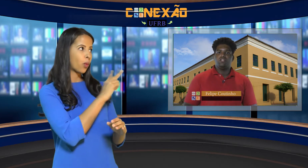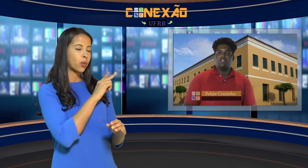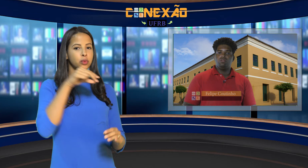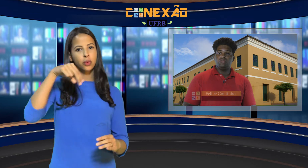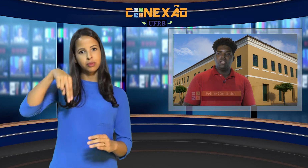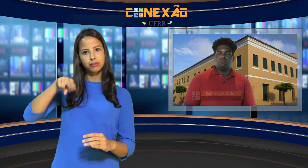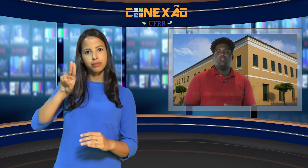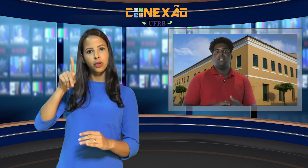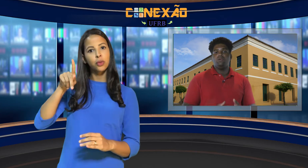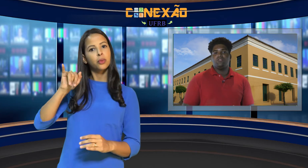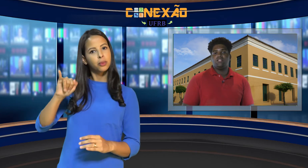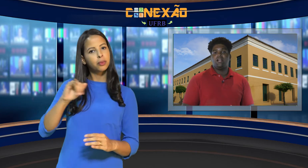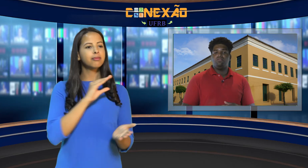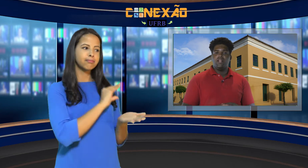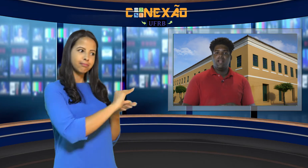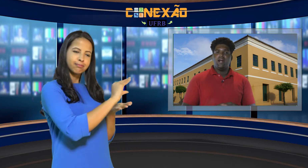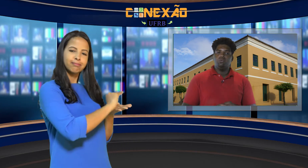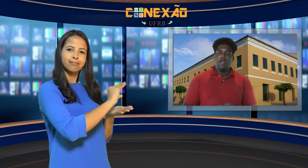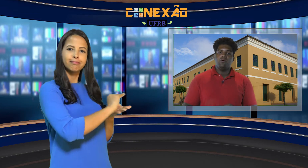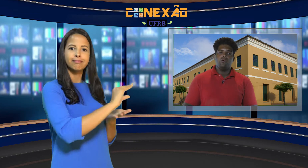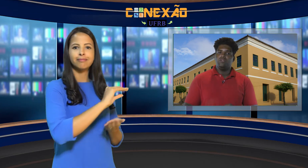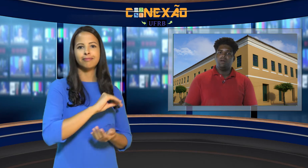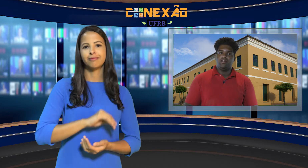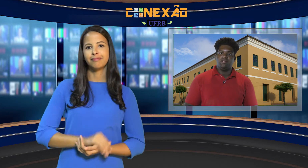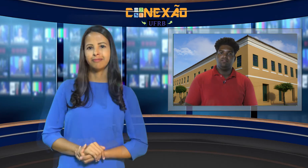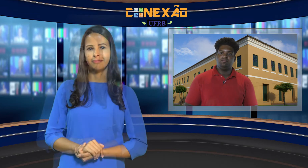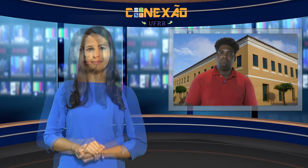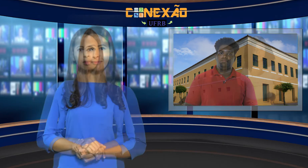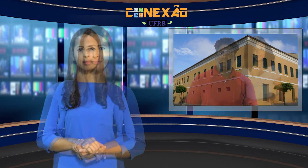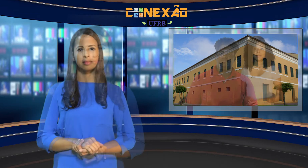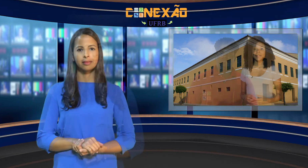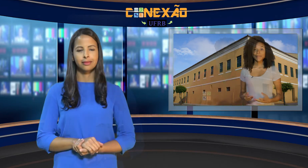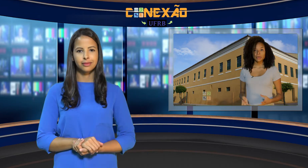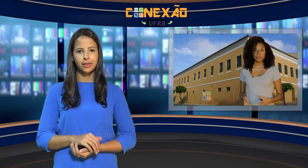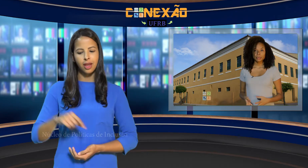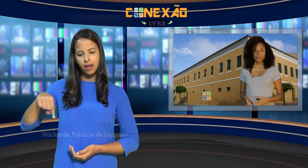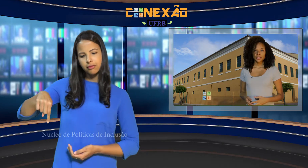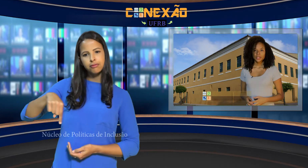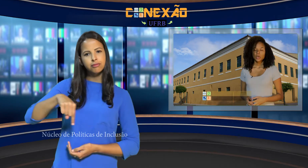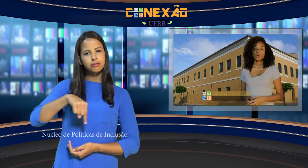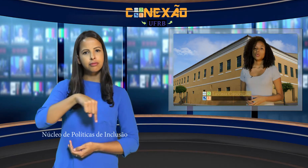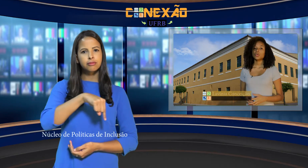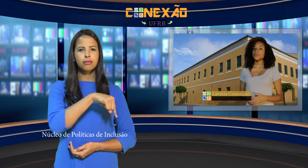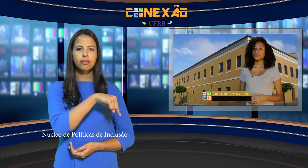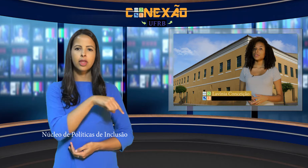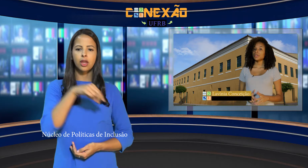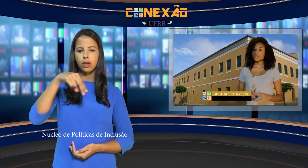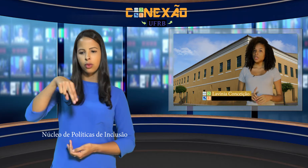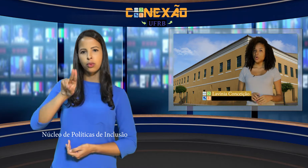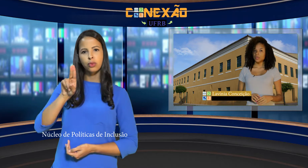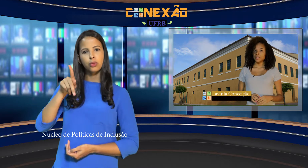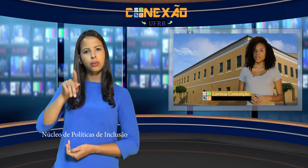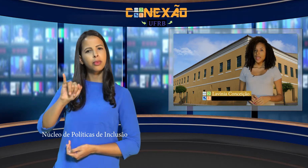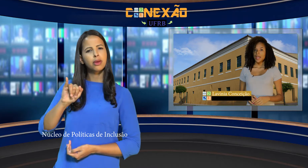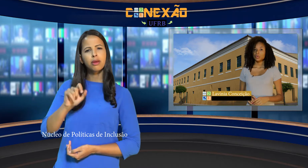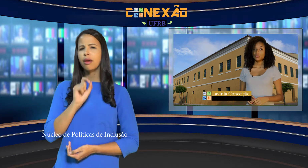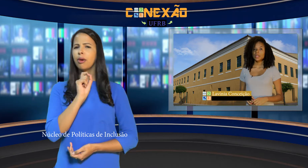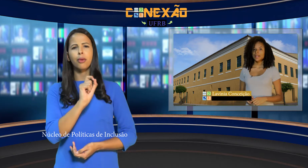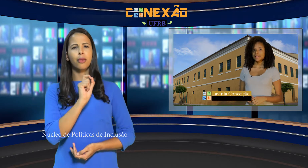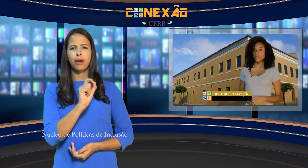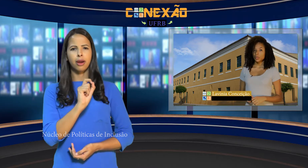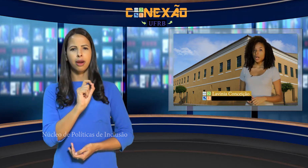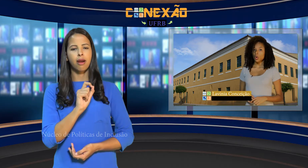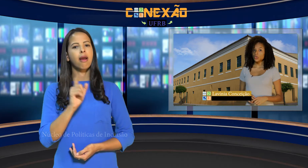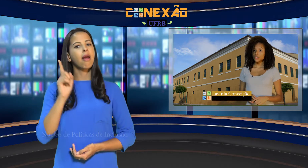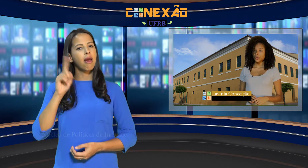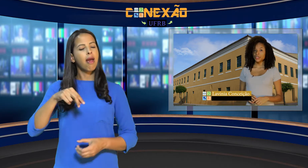Núcleo de Políticas de Inclusão da Universidade Federal do Recôncavo da Bahia. Mas o que é o NUP? O NUP surgiu em 2011. É um núcleo